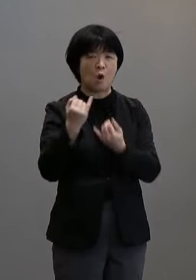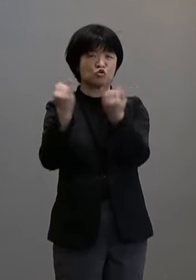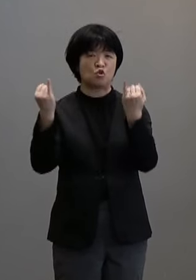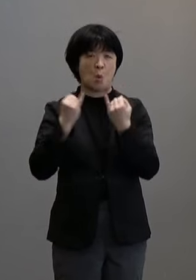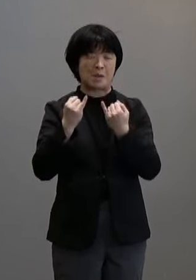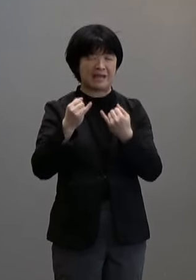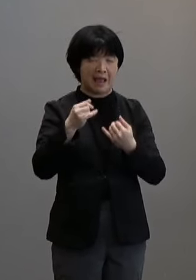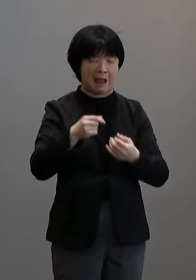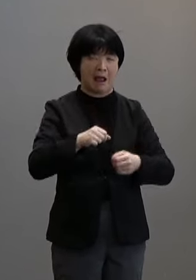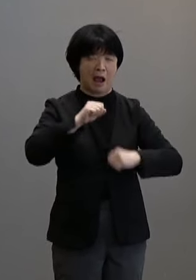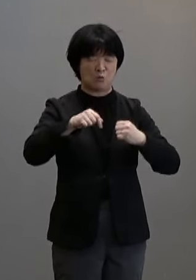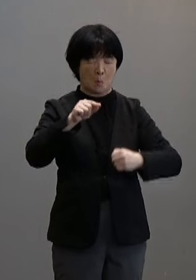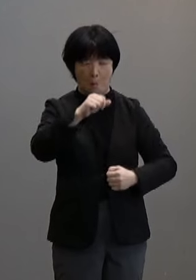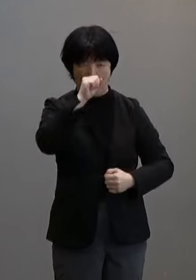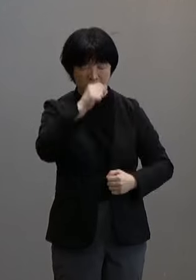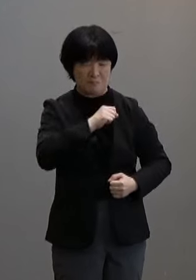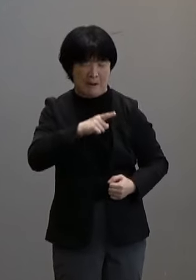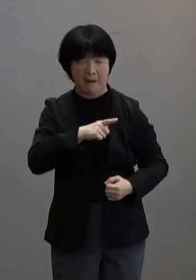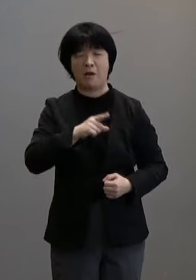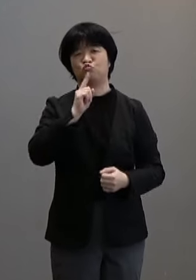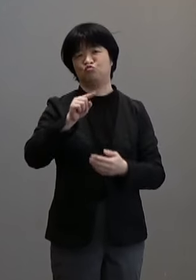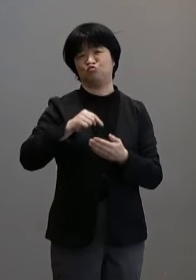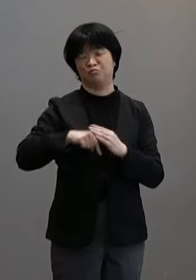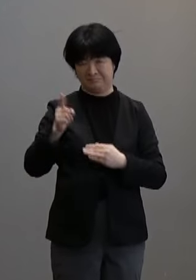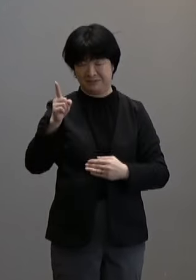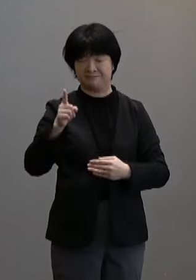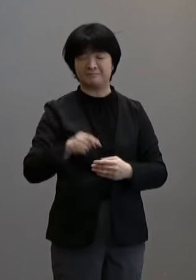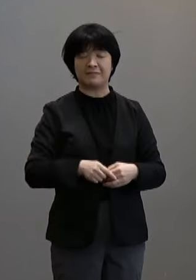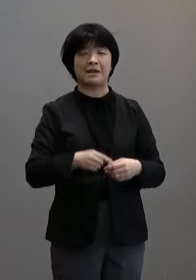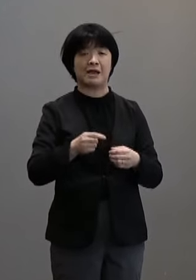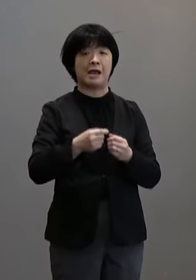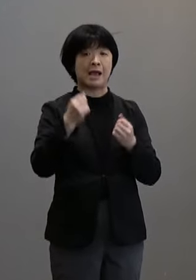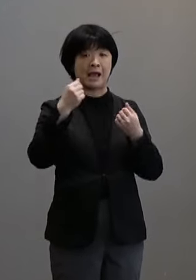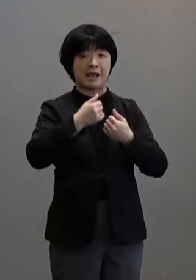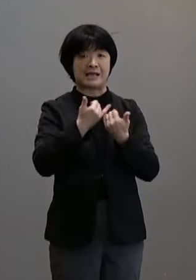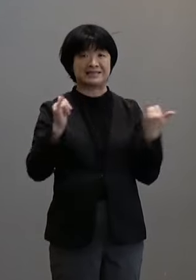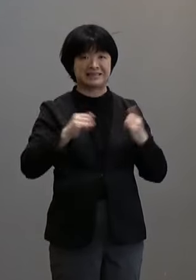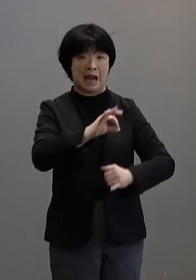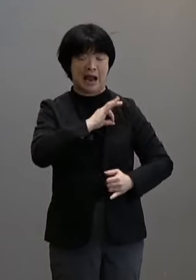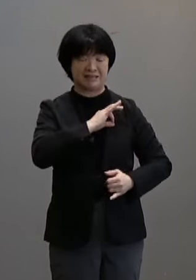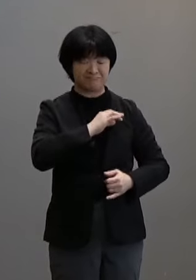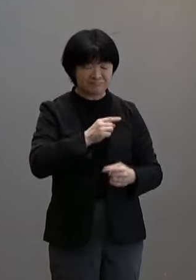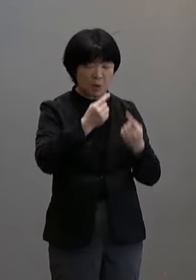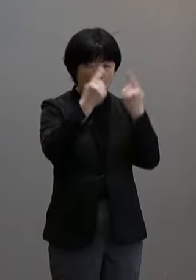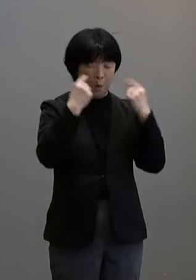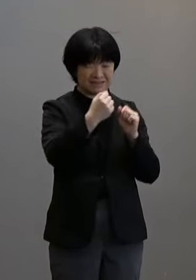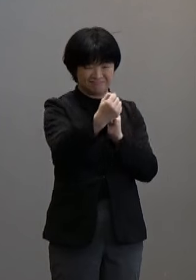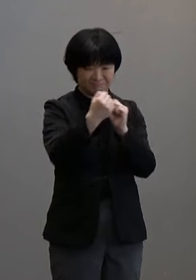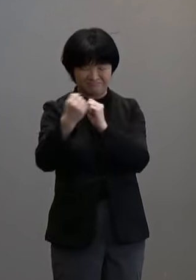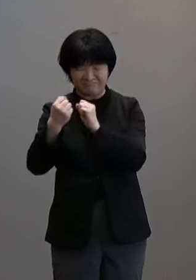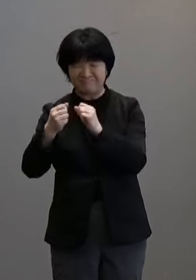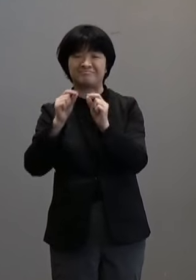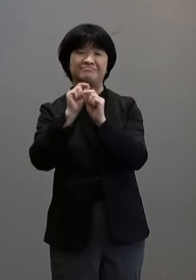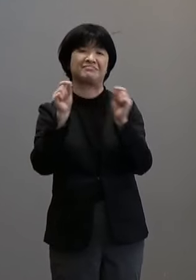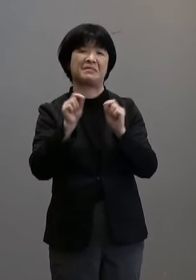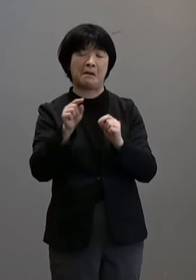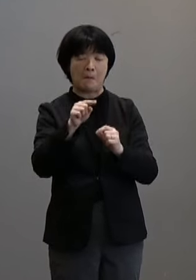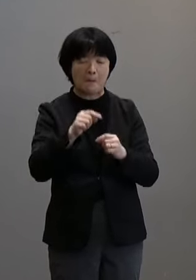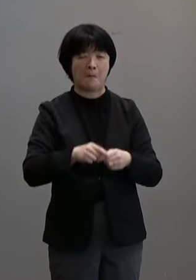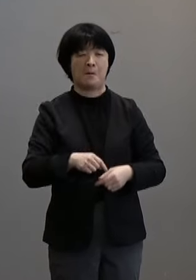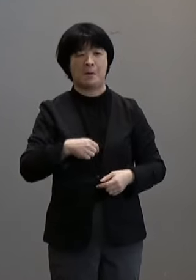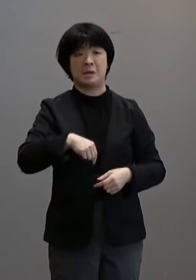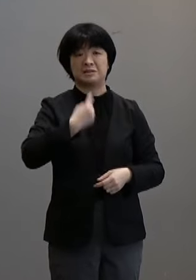積極的であり、全社員との個人面談を通じて個人の希望に応じたキャリア形成をサポートする、目標管